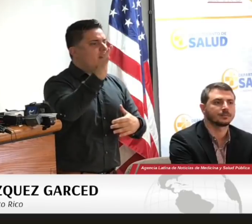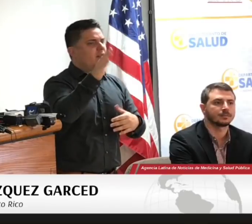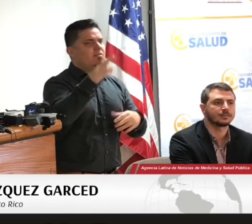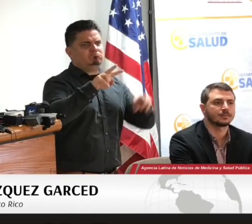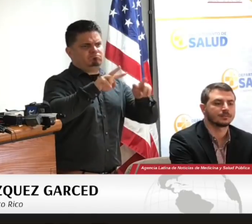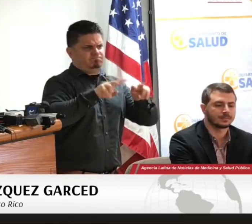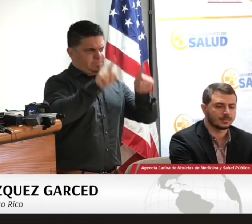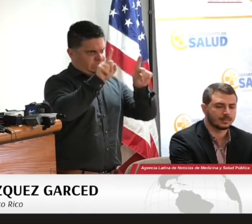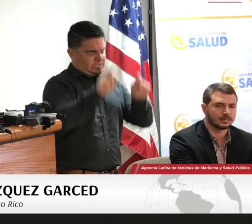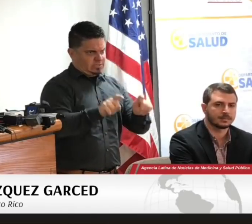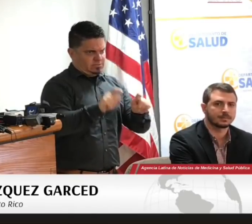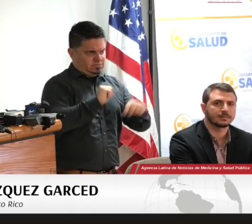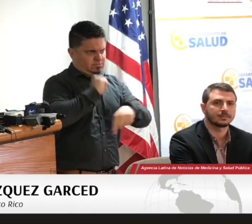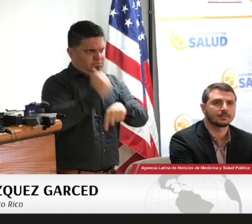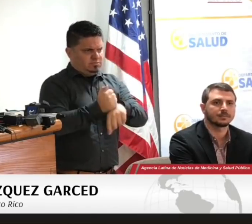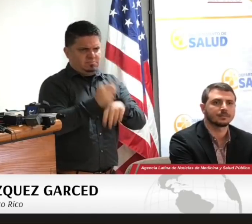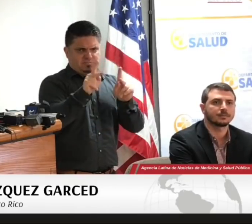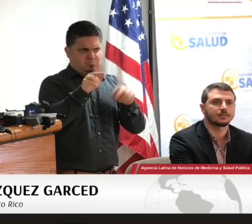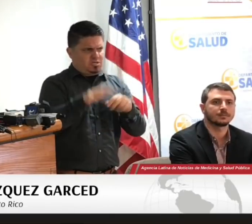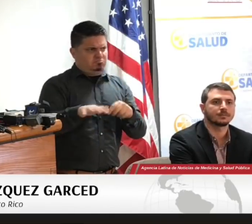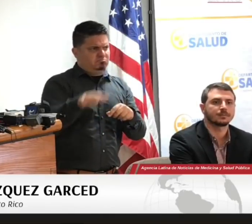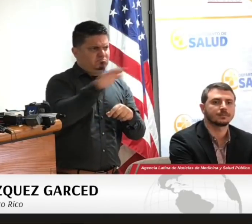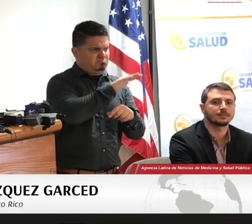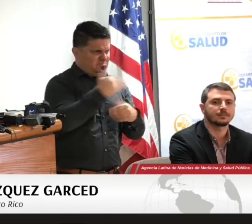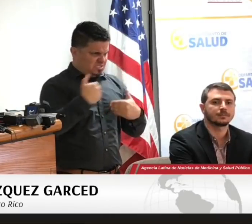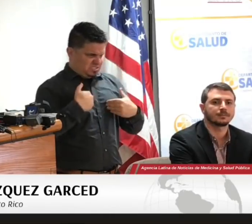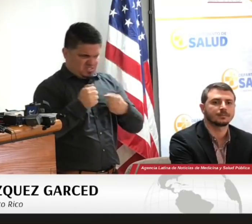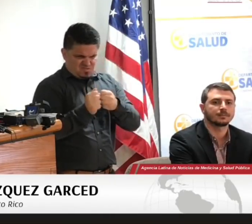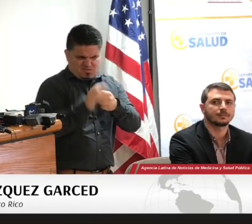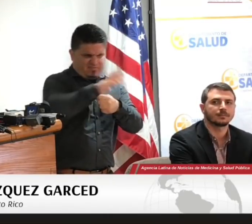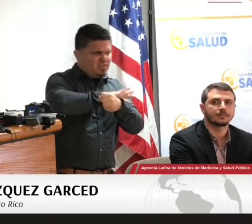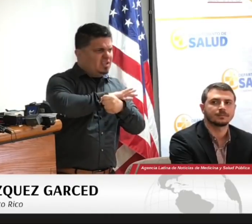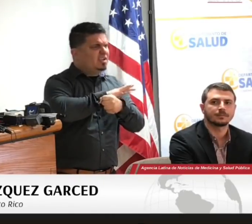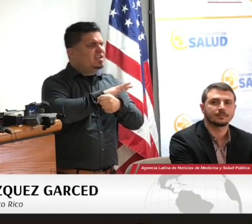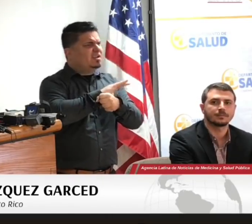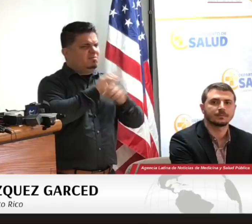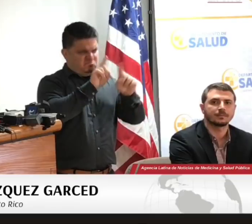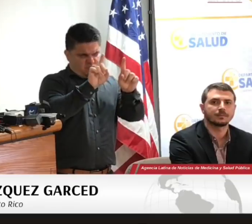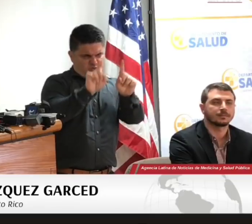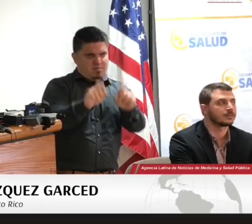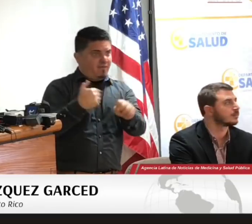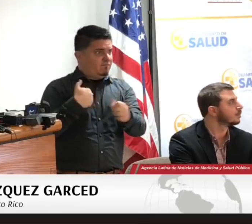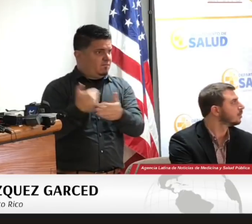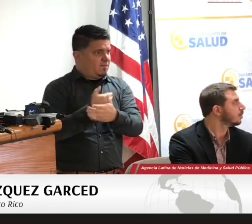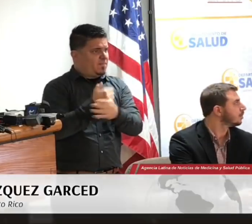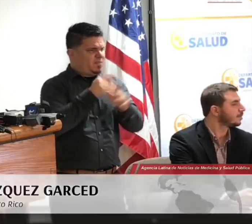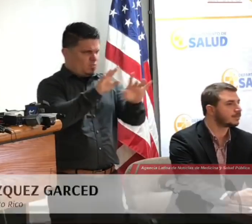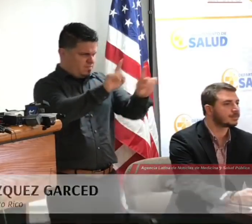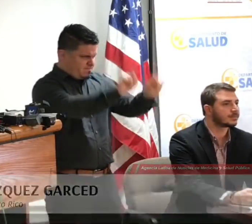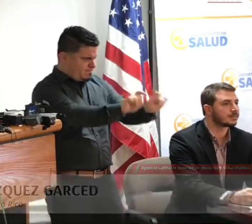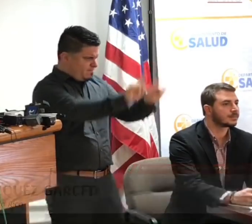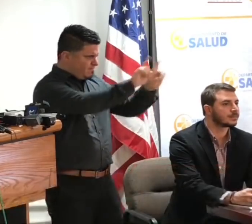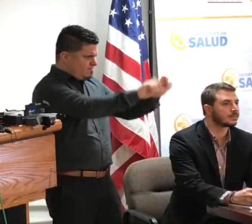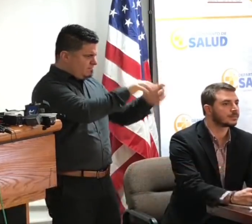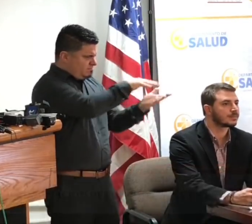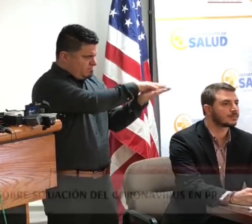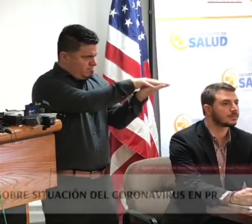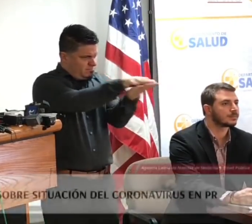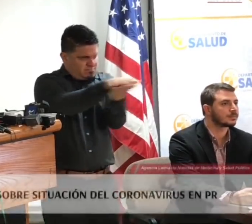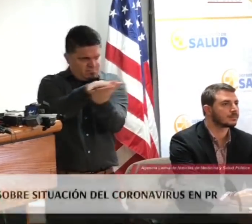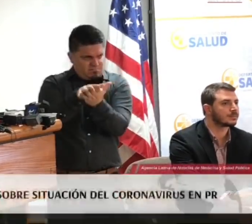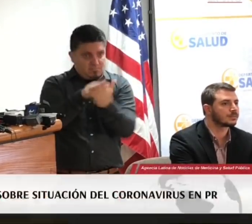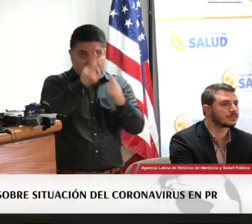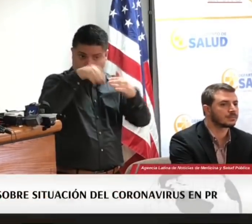aquellas personas que muestren síntomas. De esa manera, nos vamos a asegurar de que persona que entre a